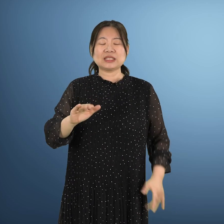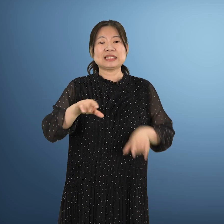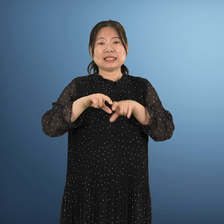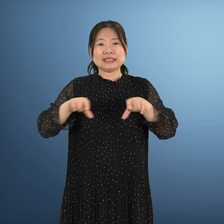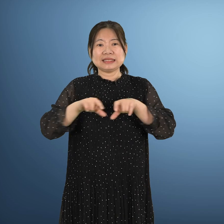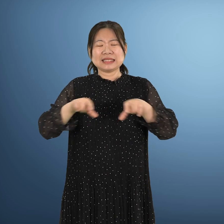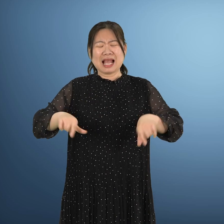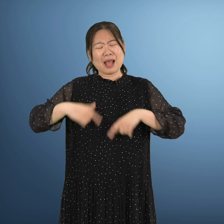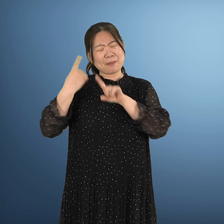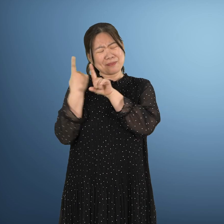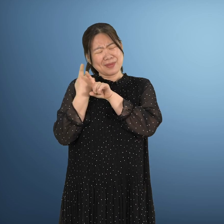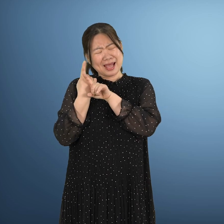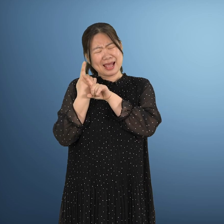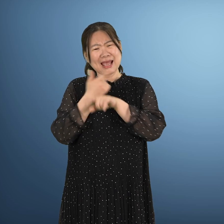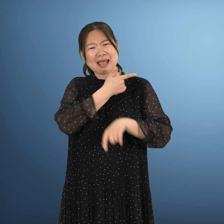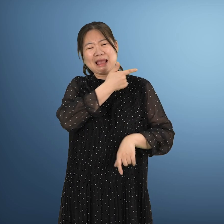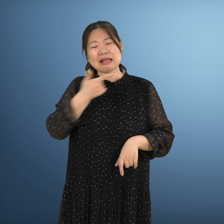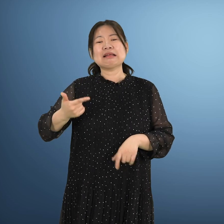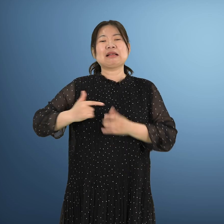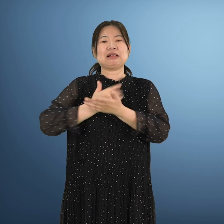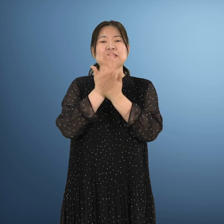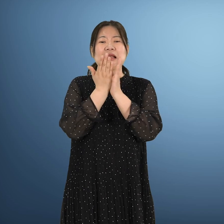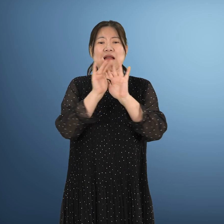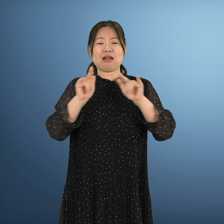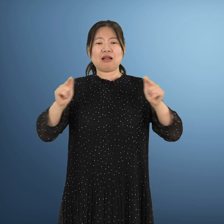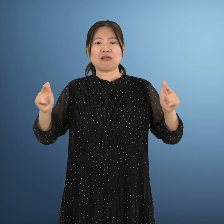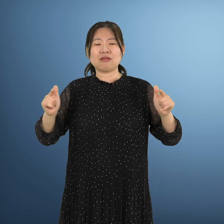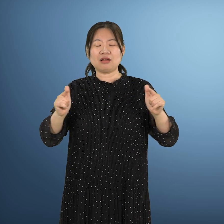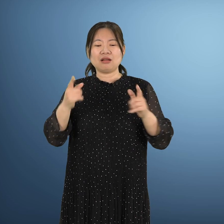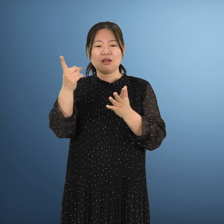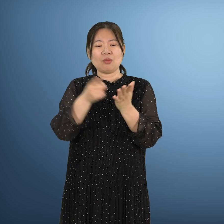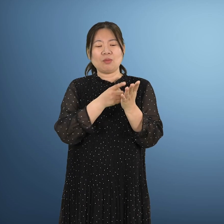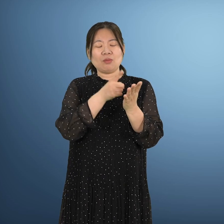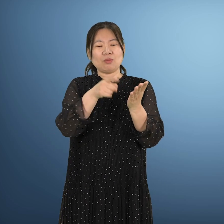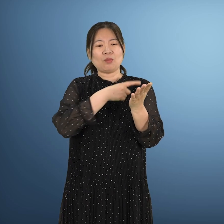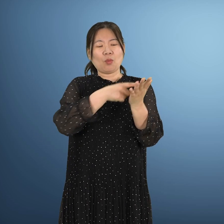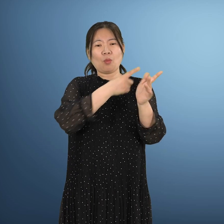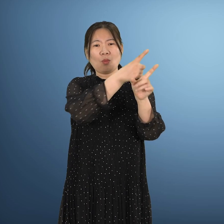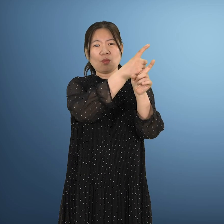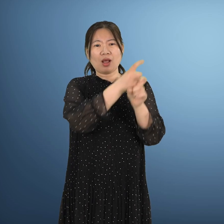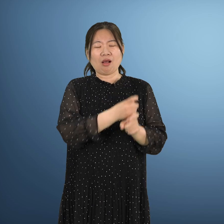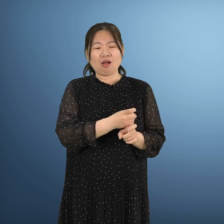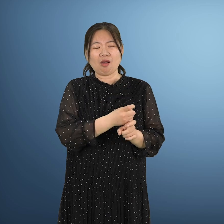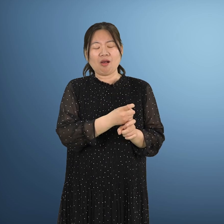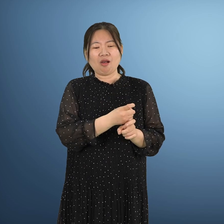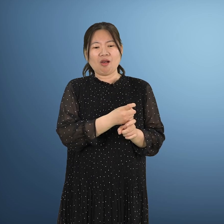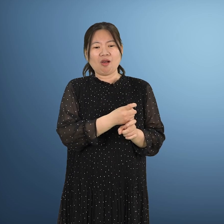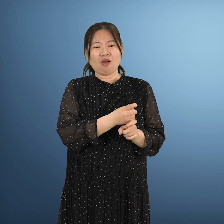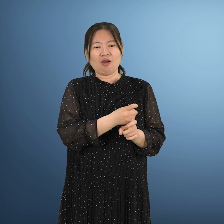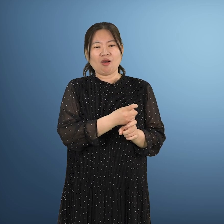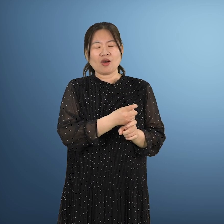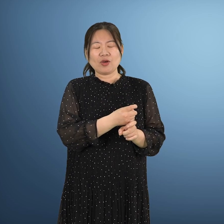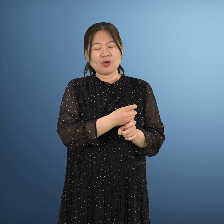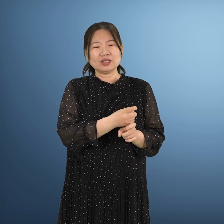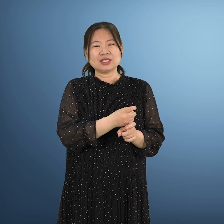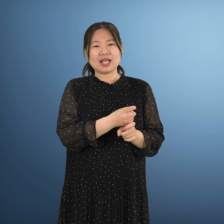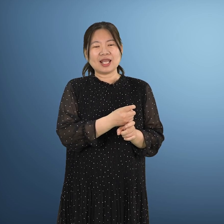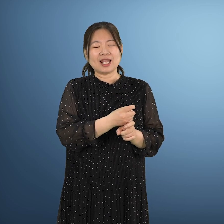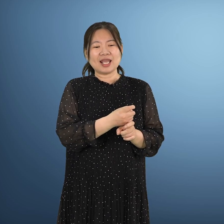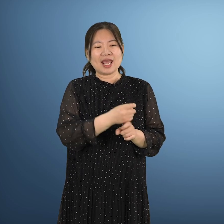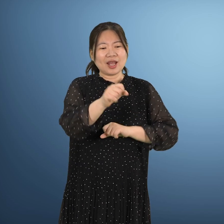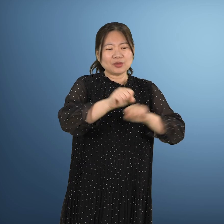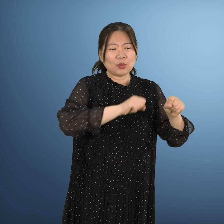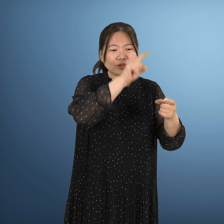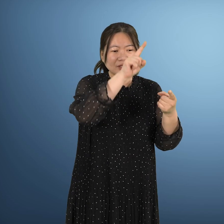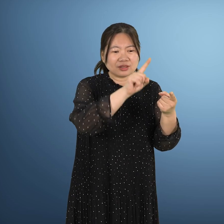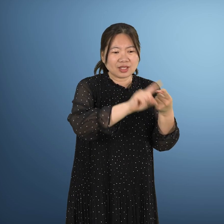일상에 매우 다양한 보복의 논리를 규칙으로 만들어 놨어요. 이럴 때